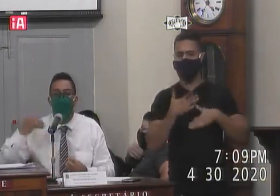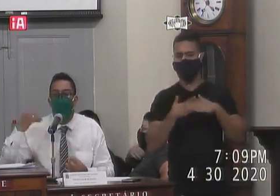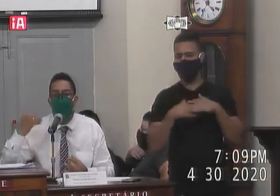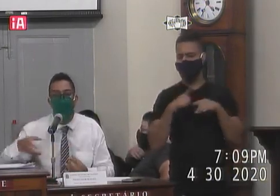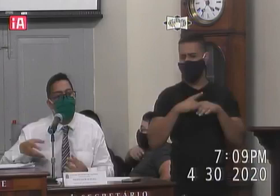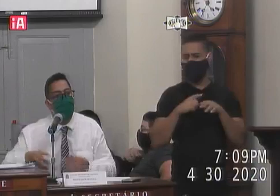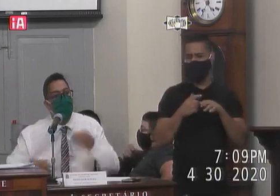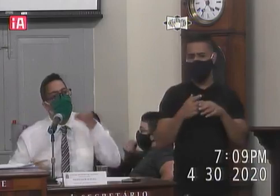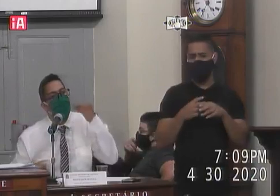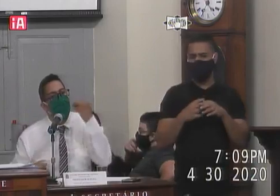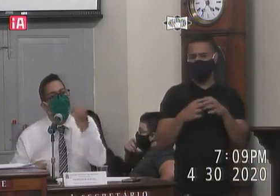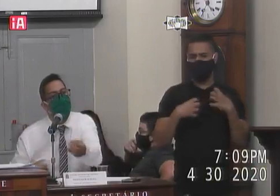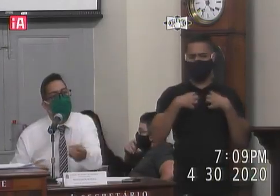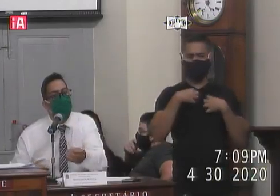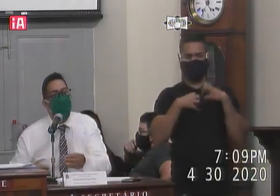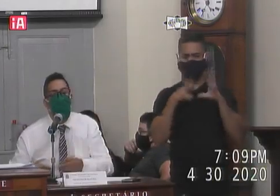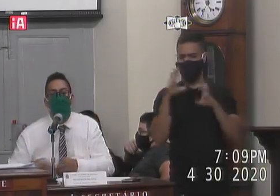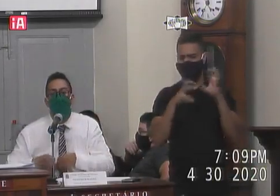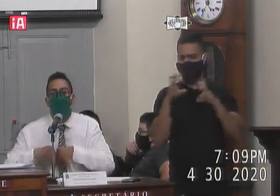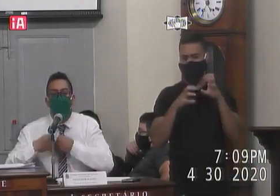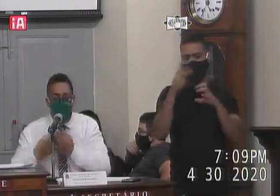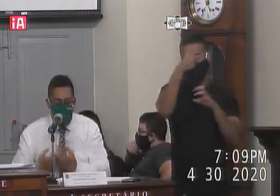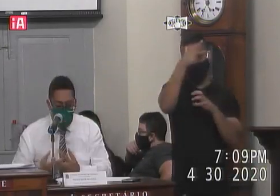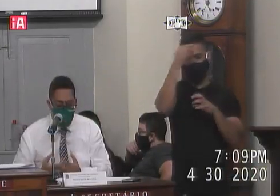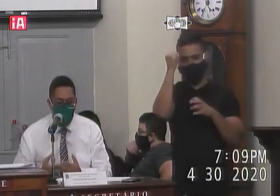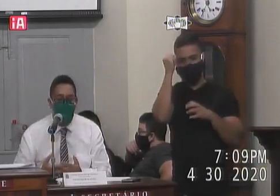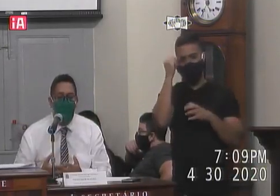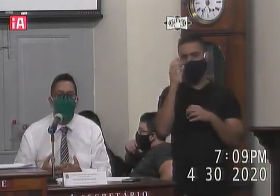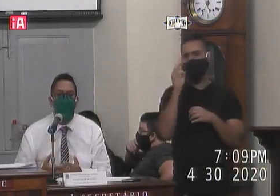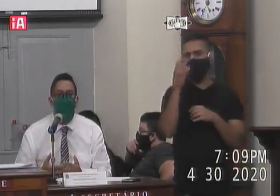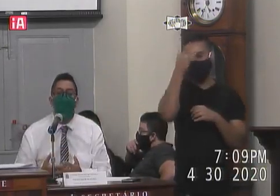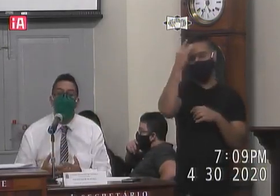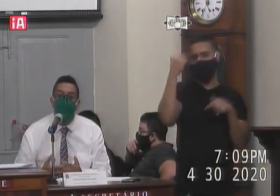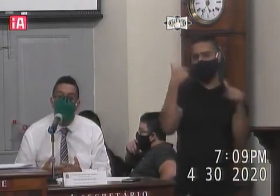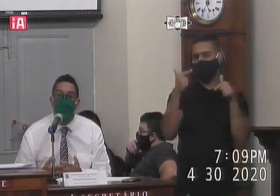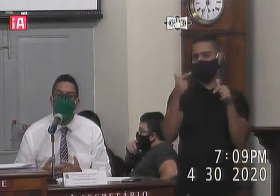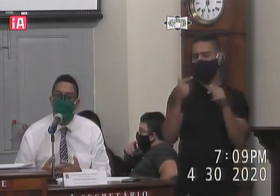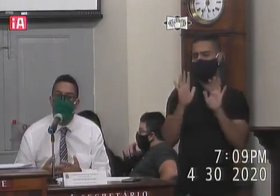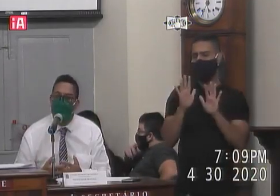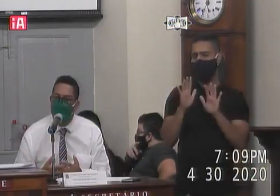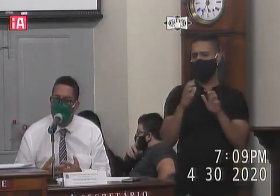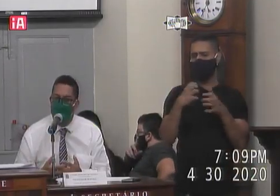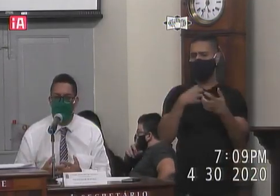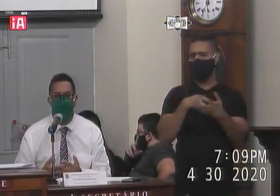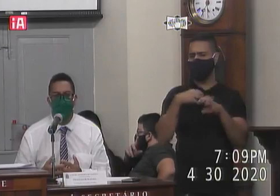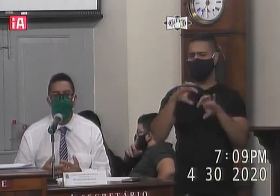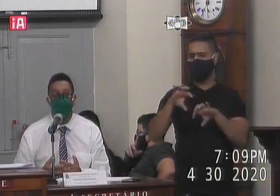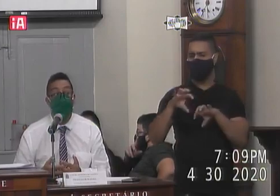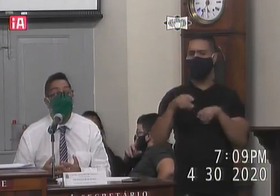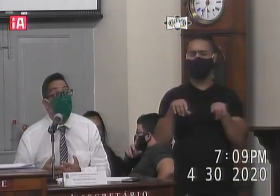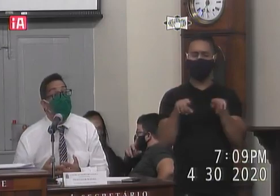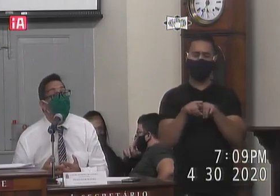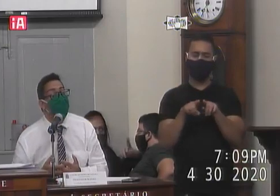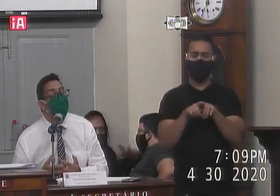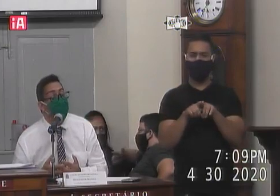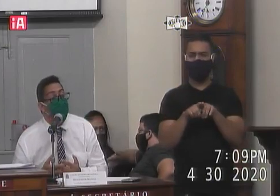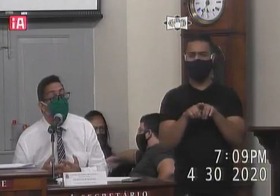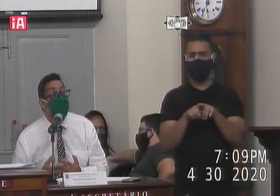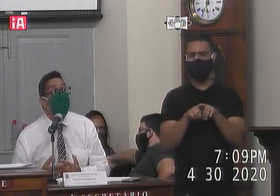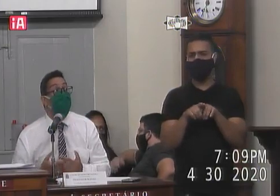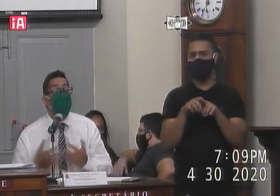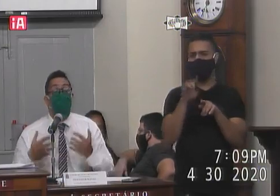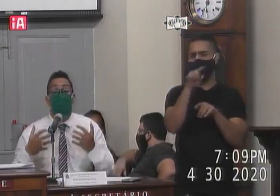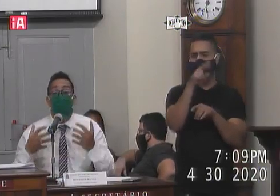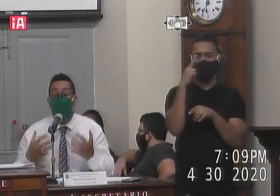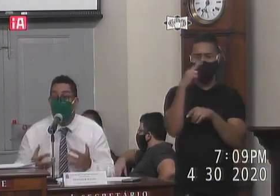você tenha por mim, pelo prefeito, com um colaborador, mas se coloque no lugar do outro. Vocês